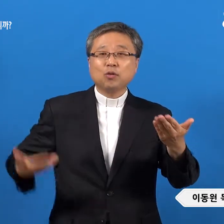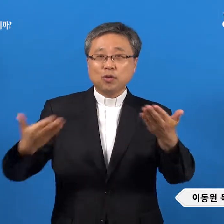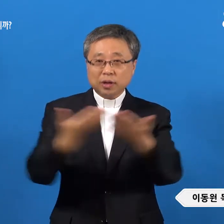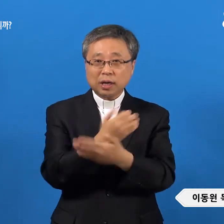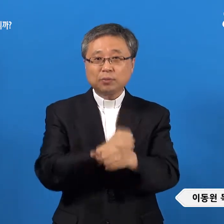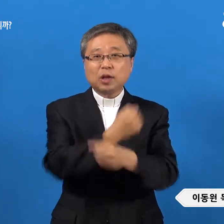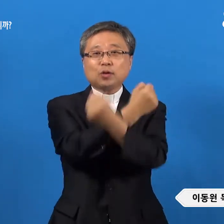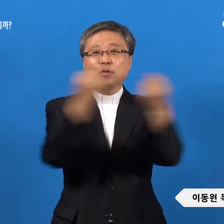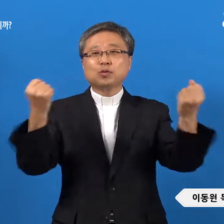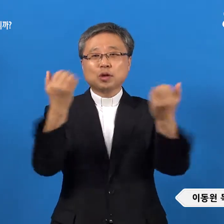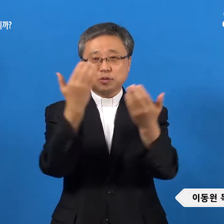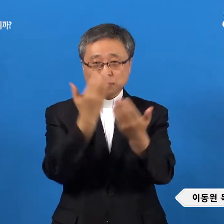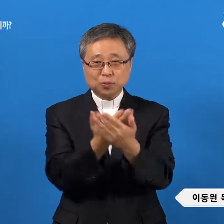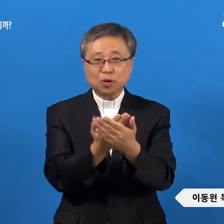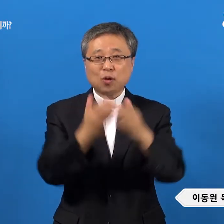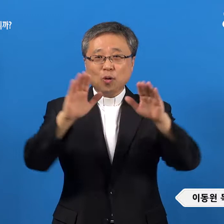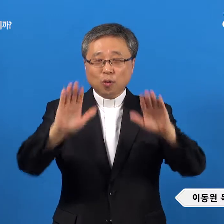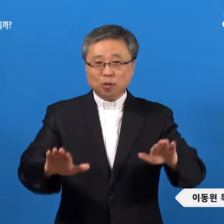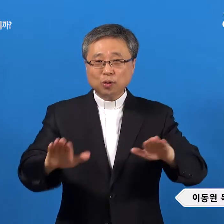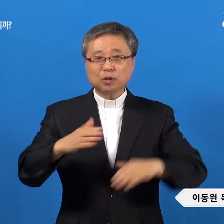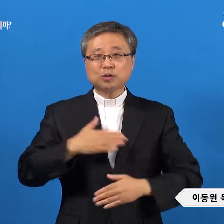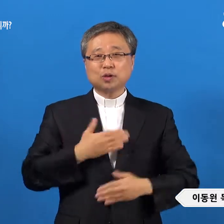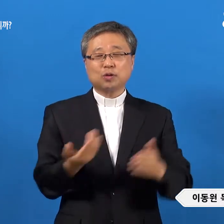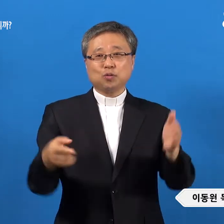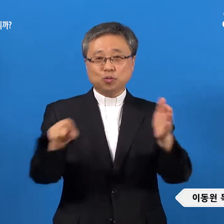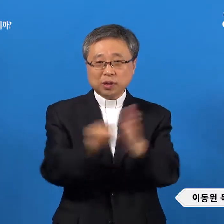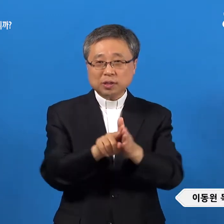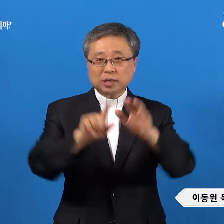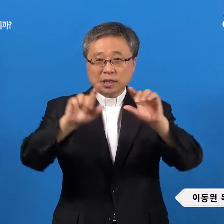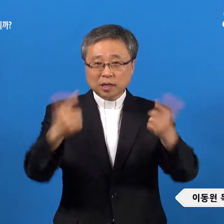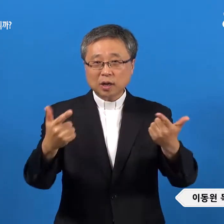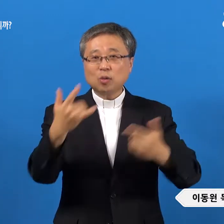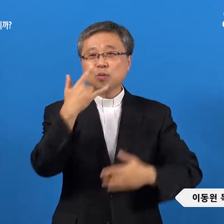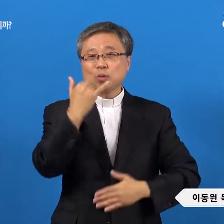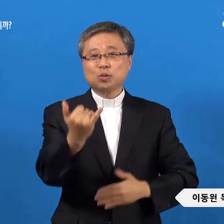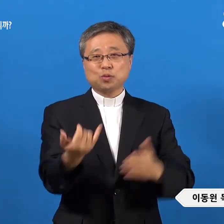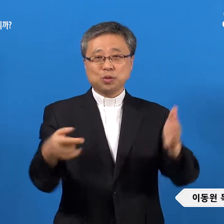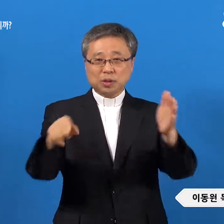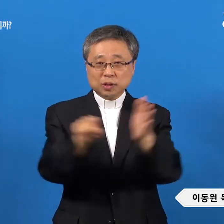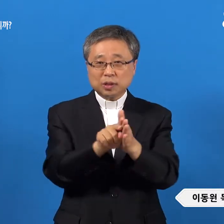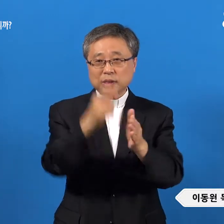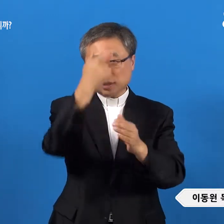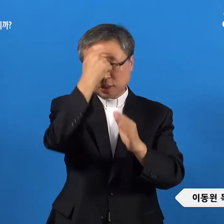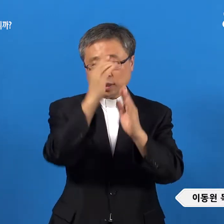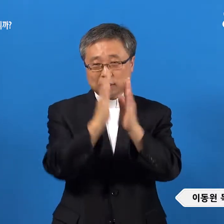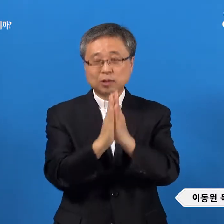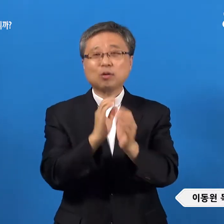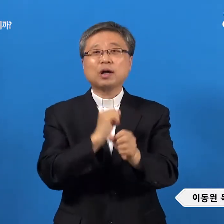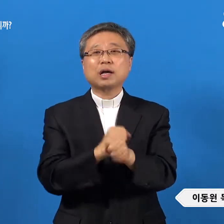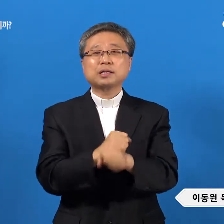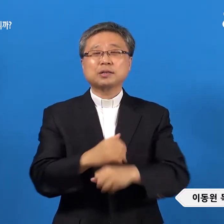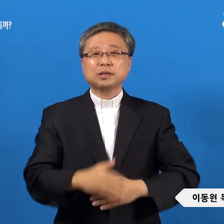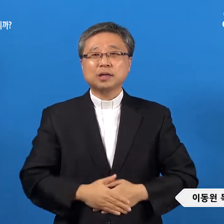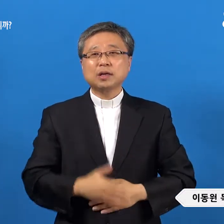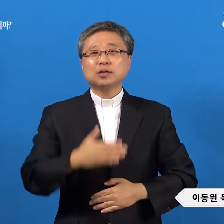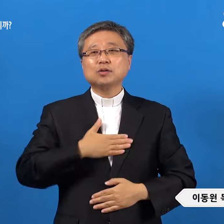용서해 주십시오. 그래서 오늘은 저를 위해서가 아니라 저희 부모님을 위해서 기도하겠습니다. 저희